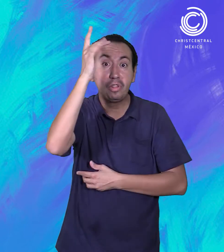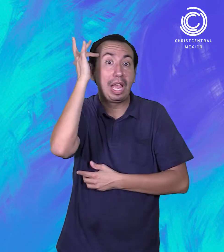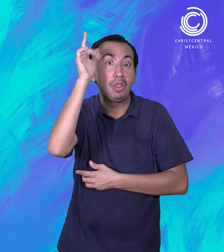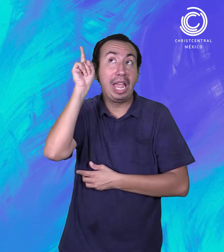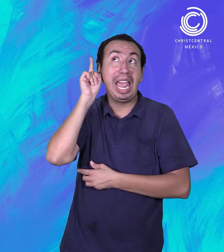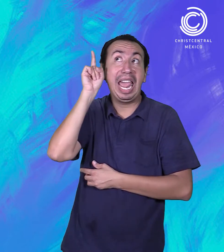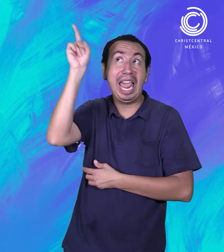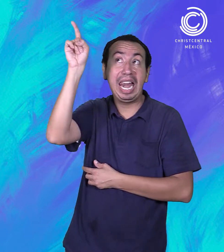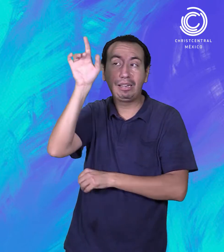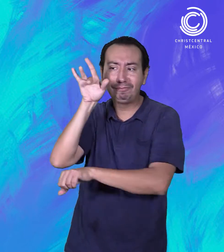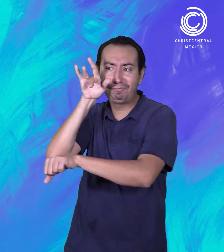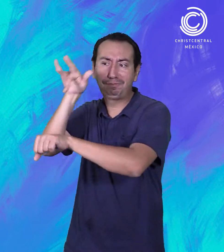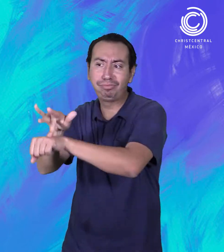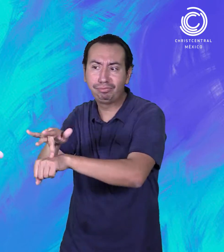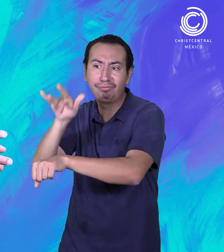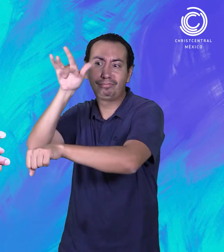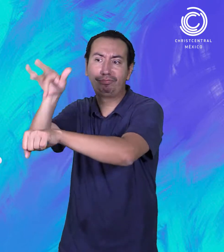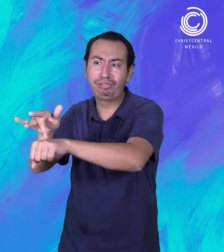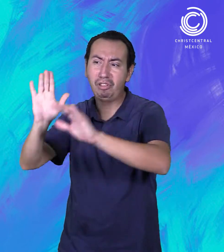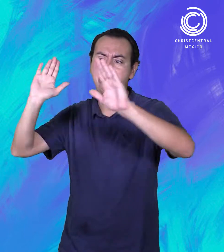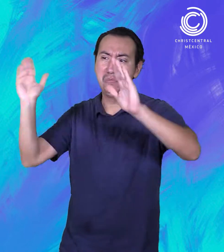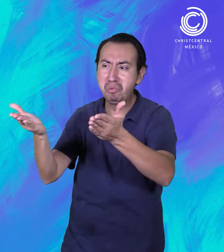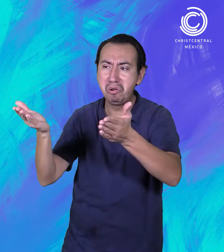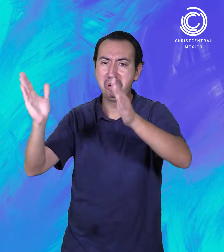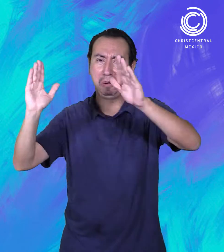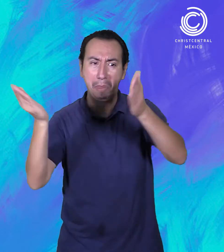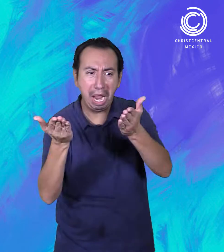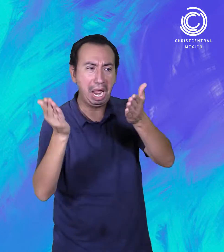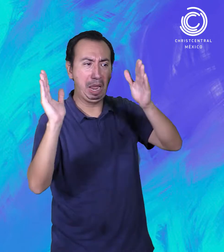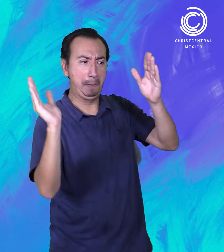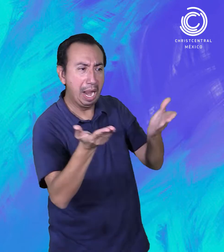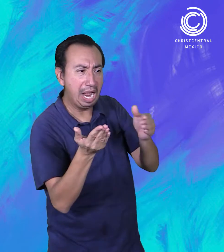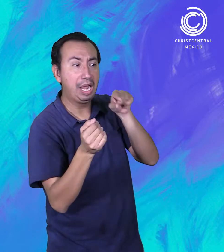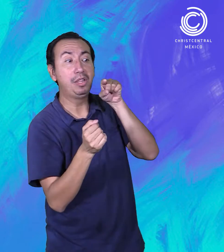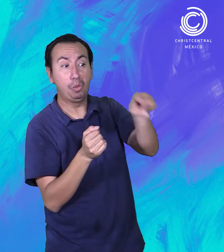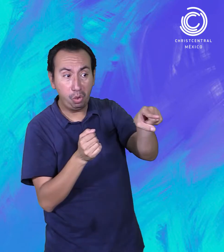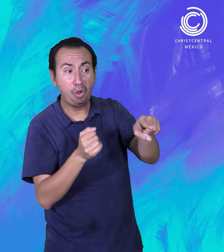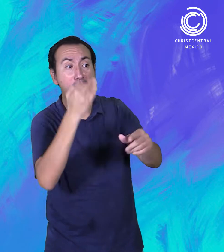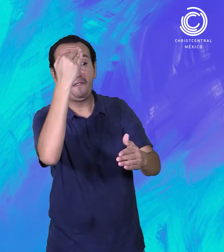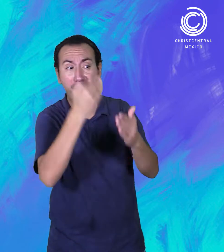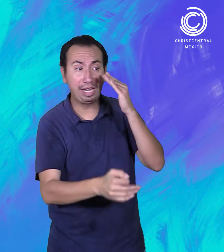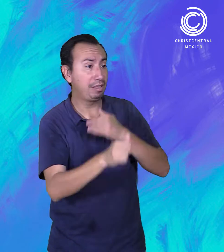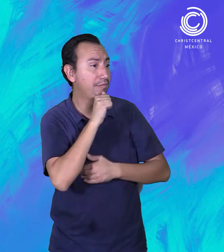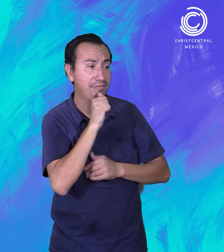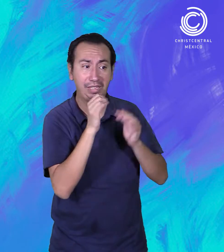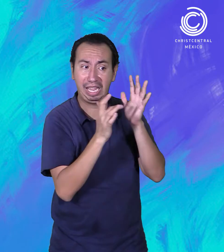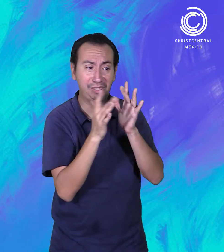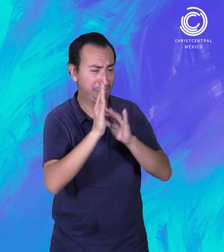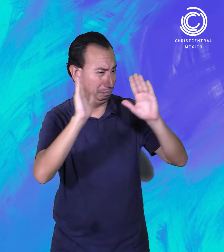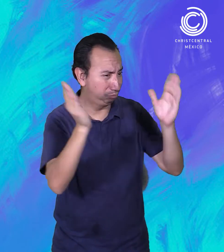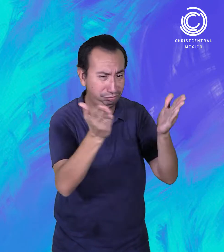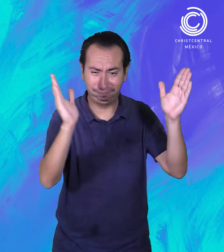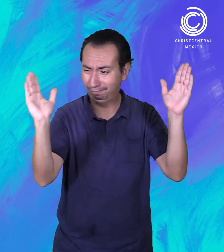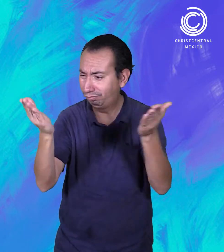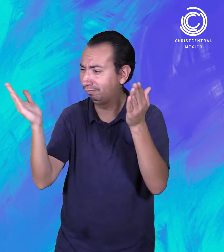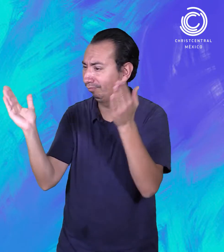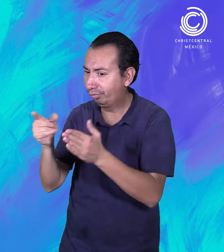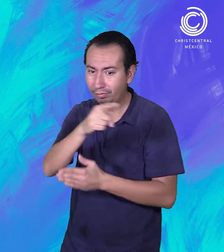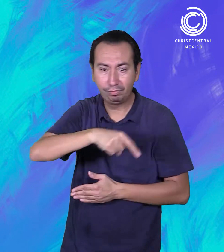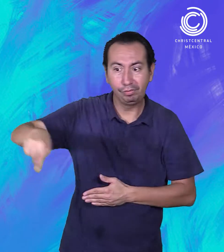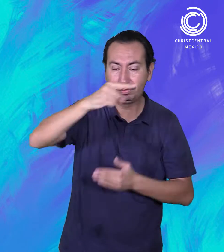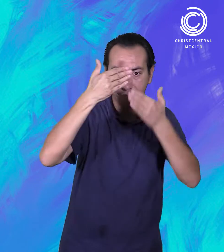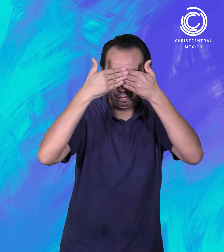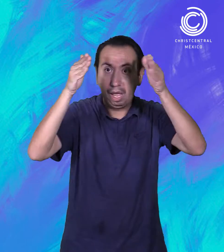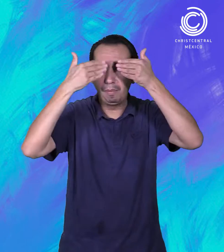Santo, que convence a los que no son creyentes de que están perdidos porque no tienen a Cristo como su Señor y como su Salvador,